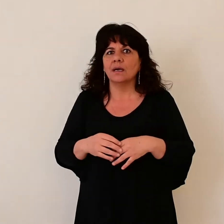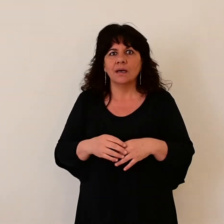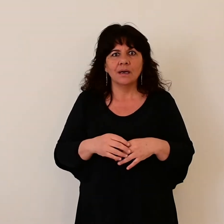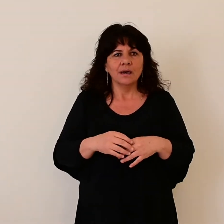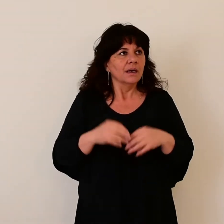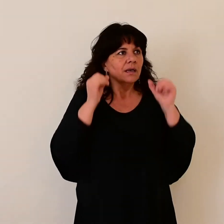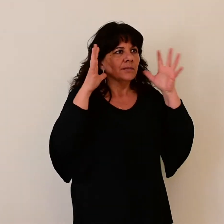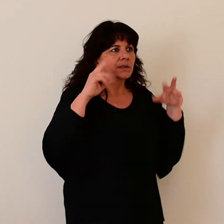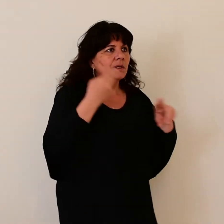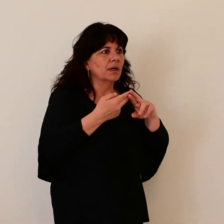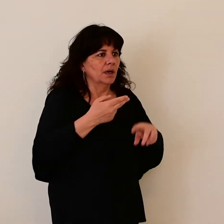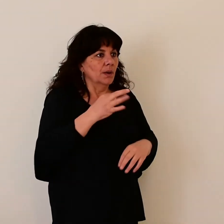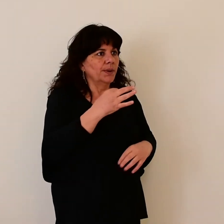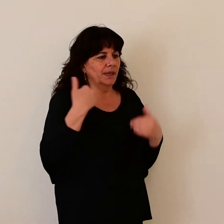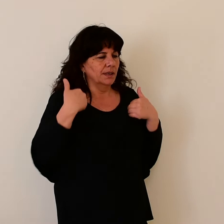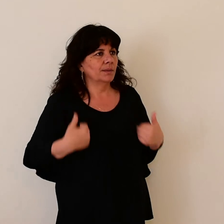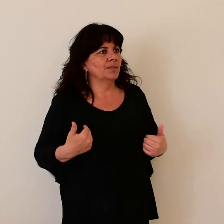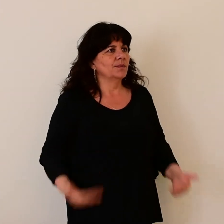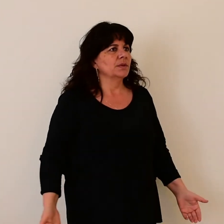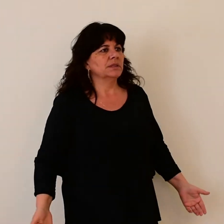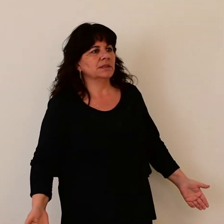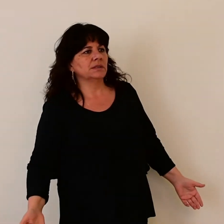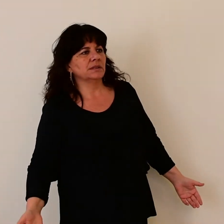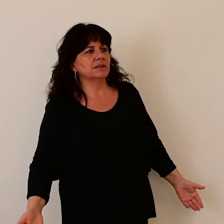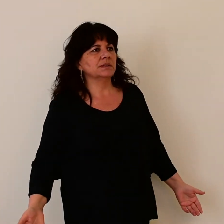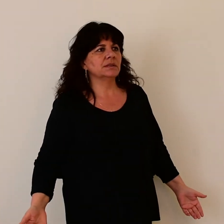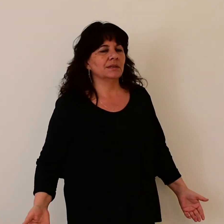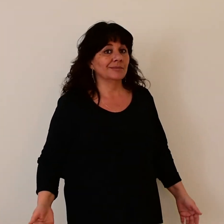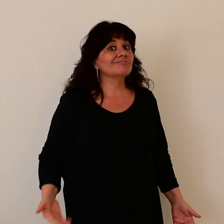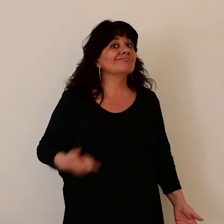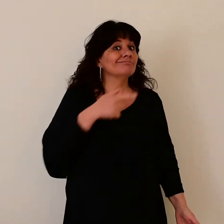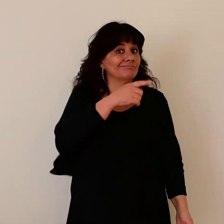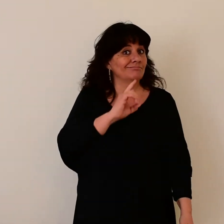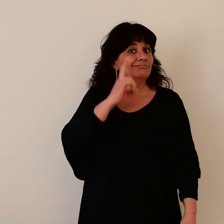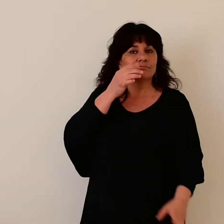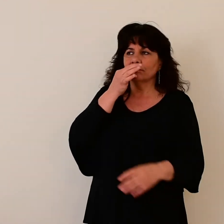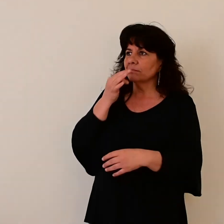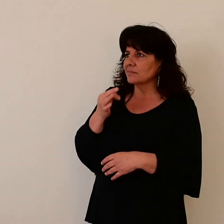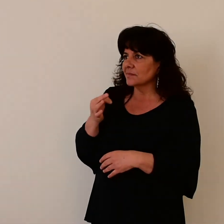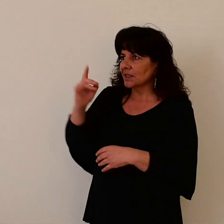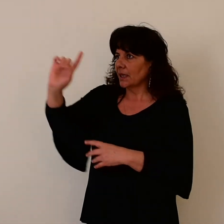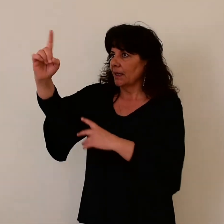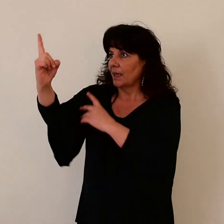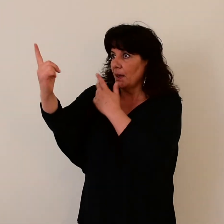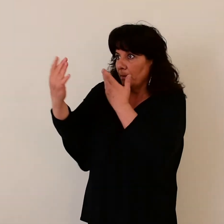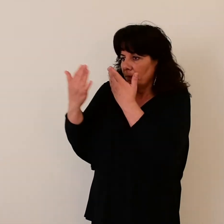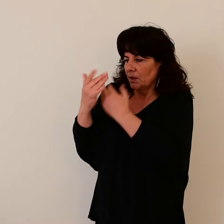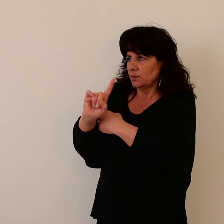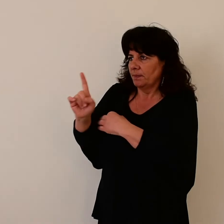Il dit, « Me voici. » Dieu dit alors, « N'approche pas d'ici. Retire les